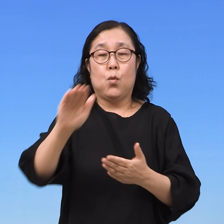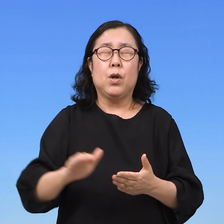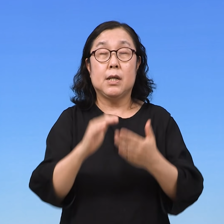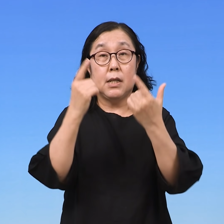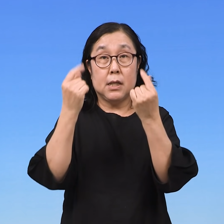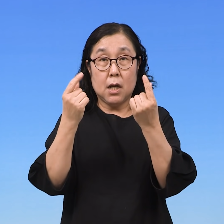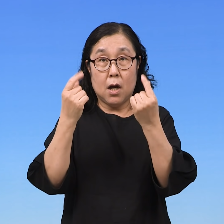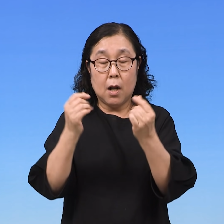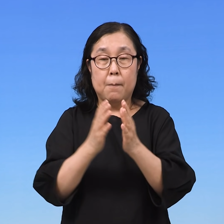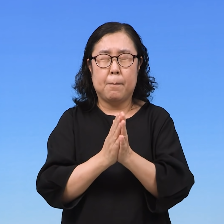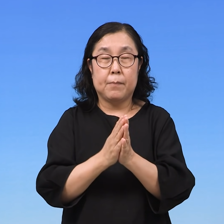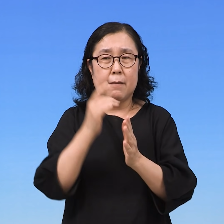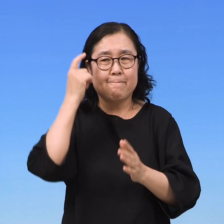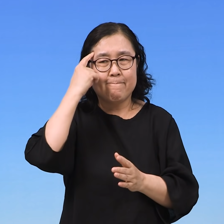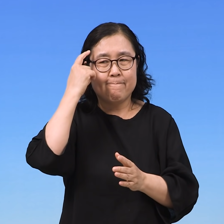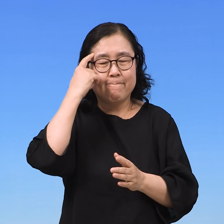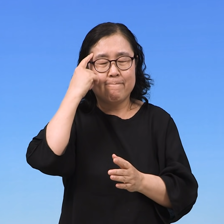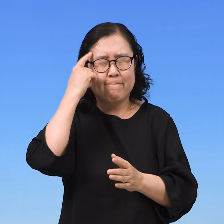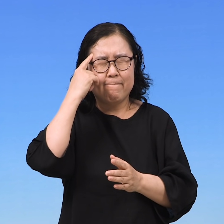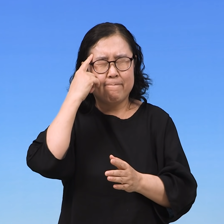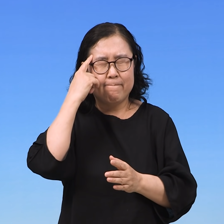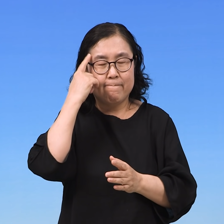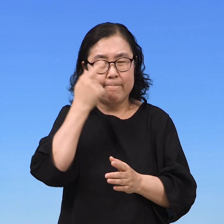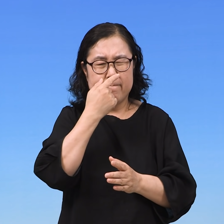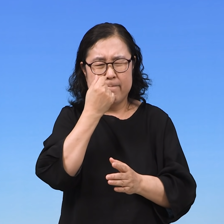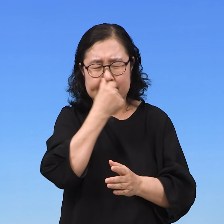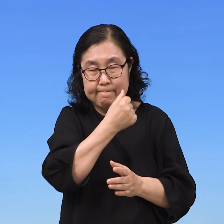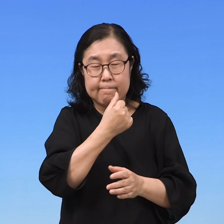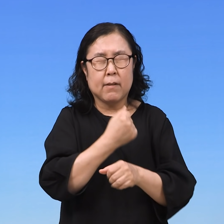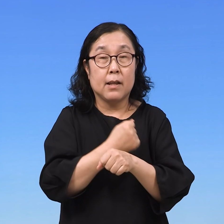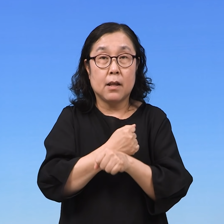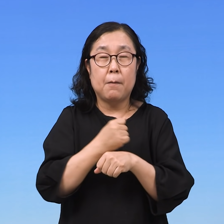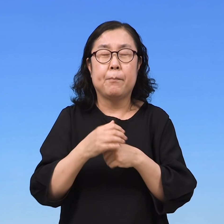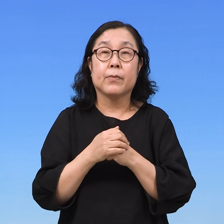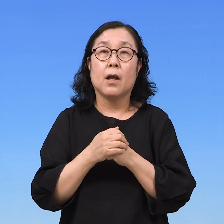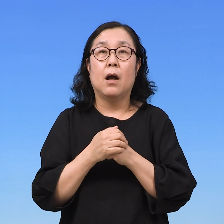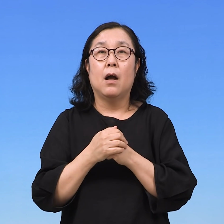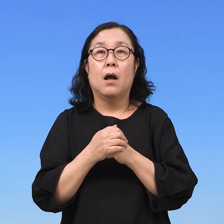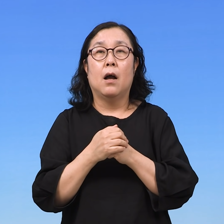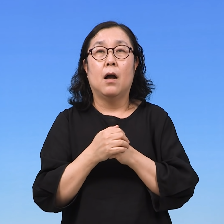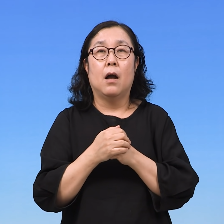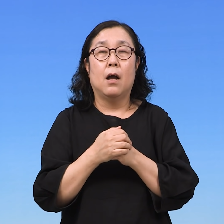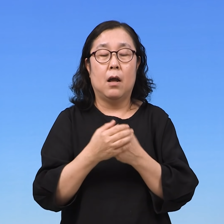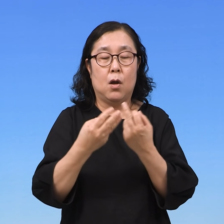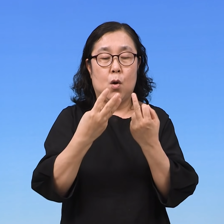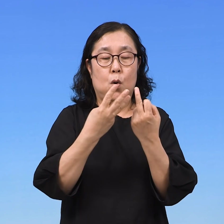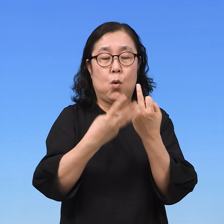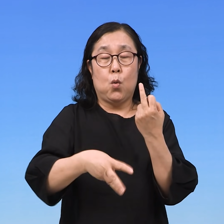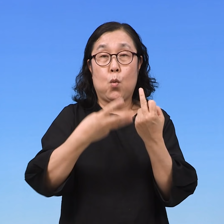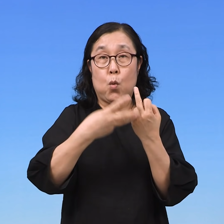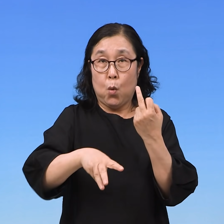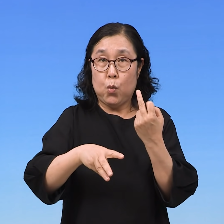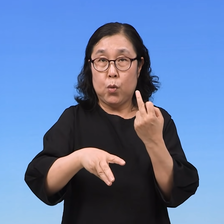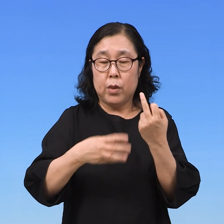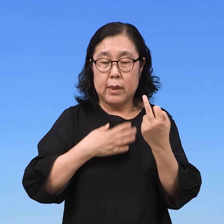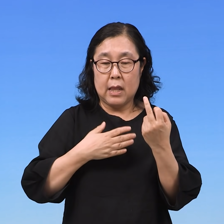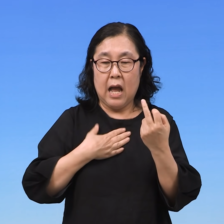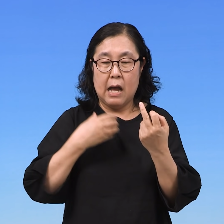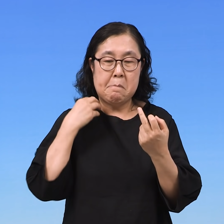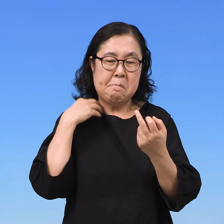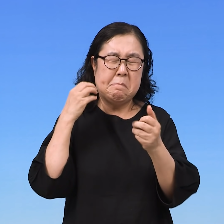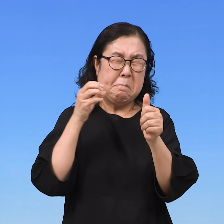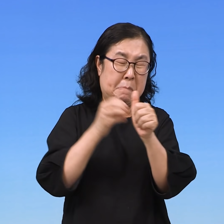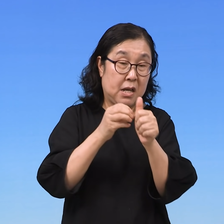하나님이 우리처럼 막 요렇게 그냥 이성이 발달이 돼가지고 롯 그거 아브라함 입장에서 나 배신하고 도망간